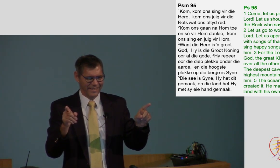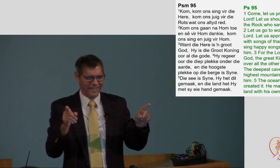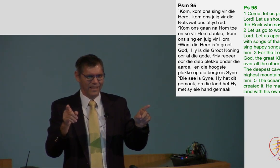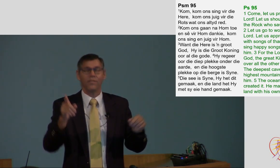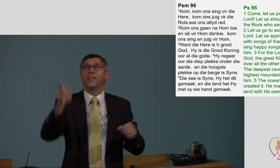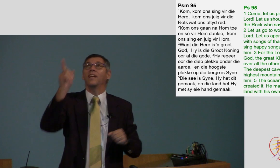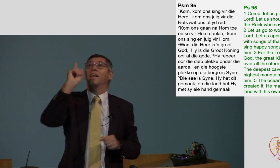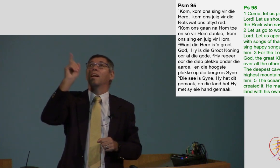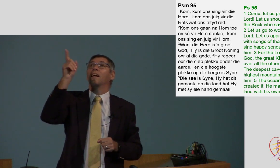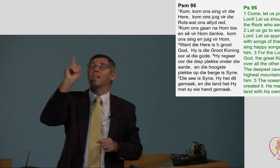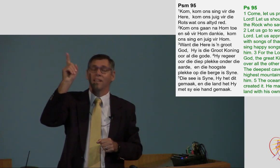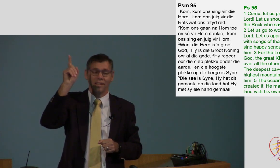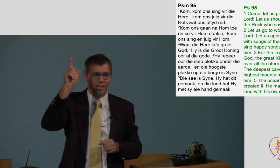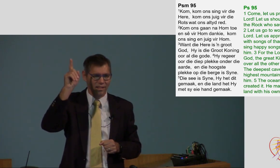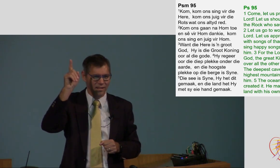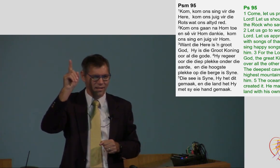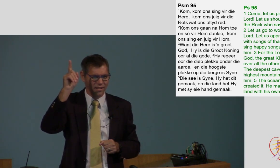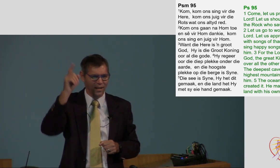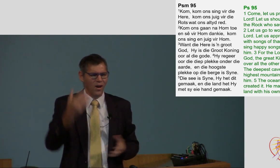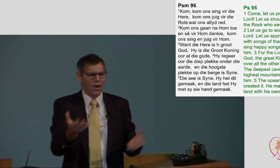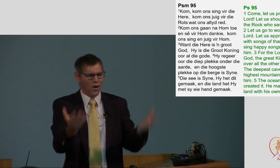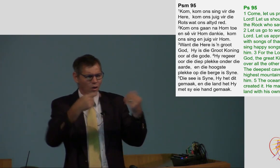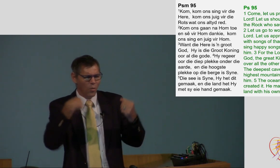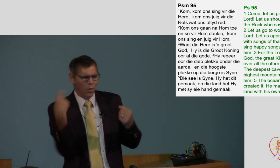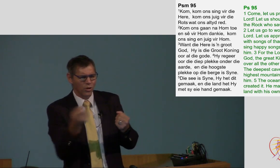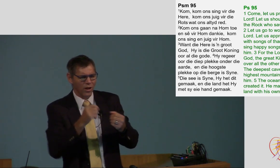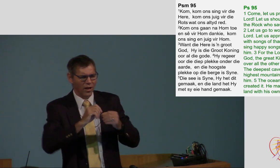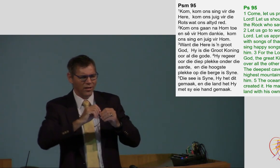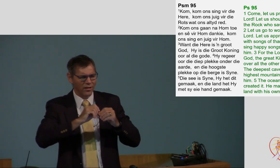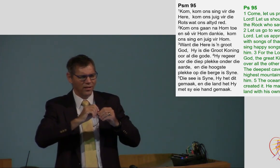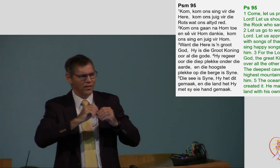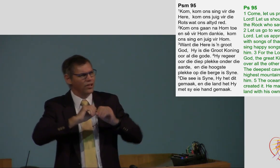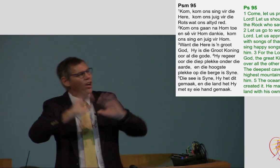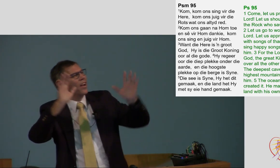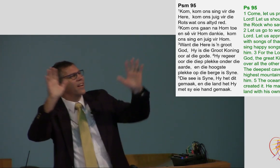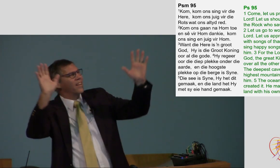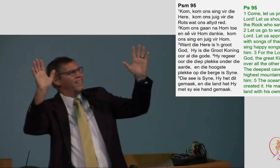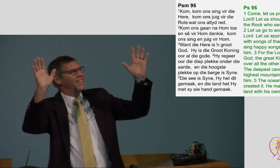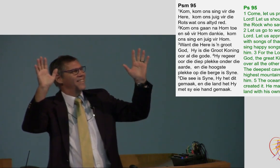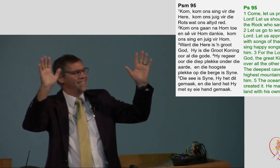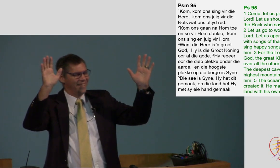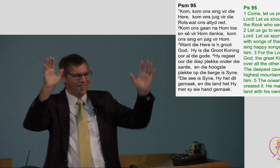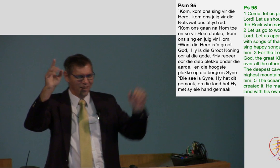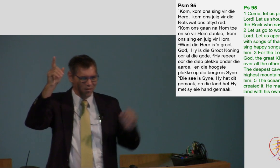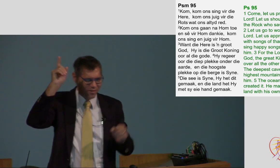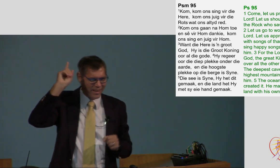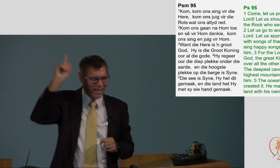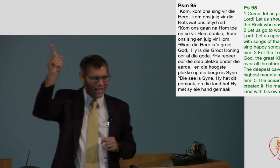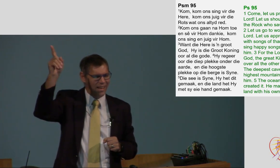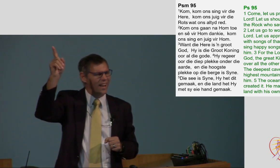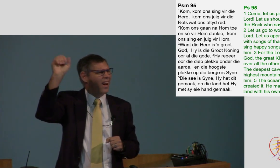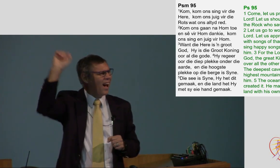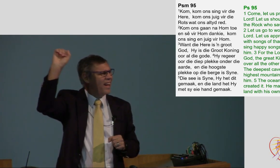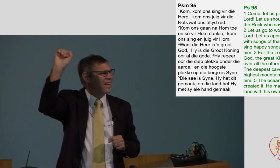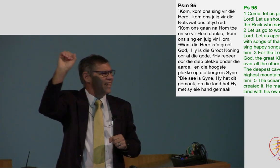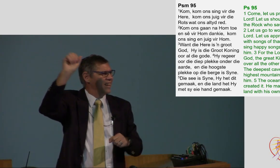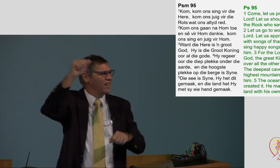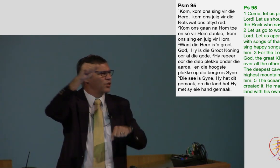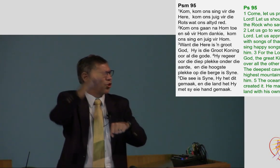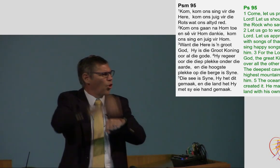vir die Here. Kom ons gaan juig vir die Here. Hy is